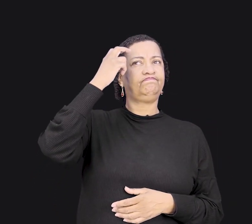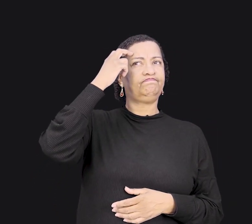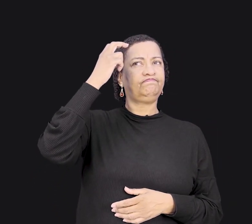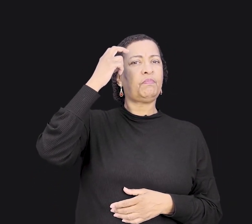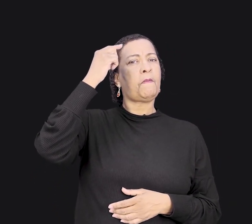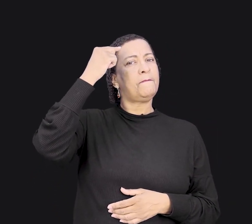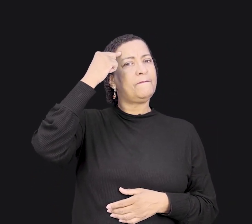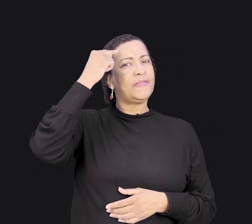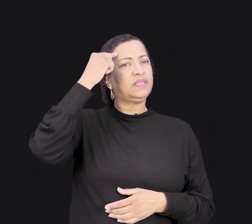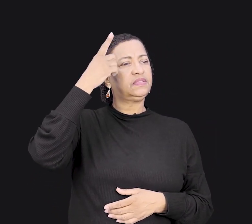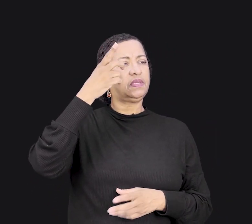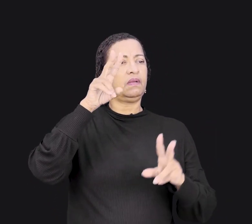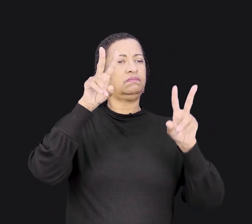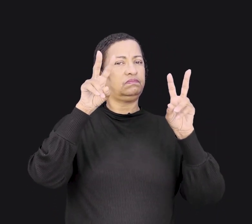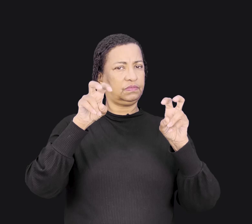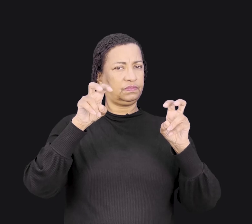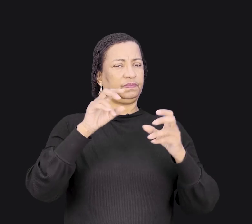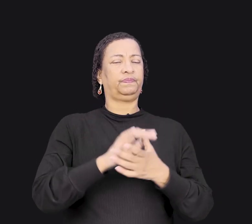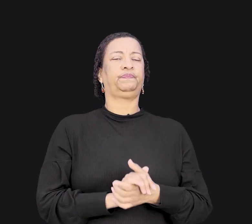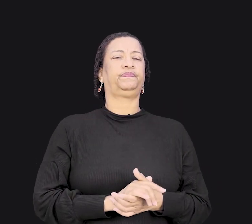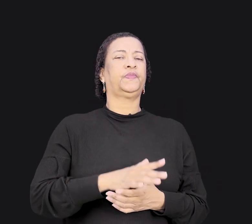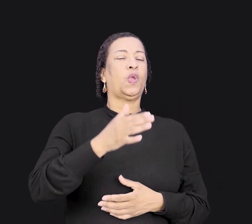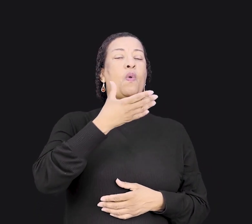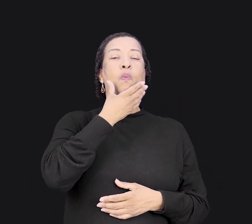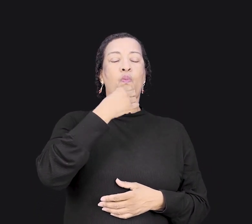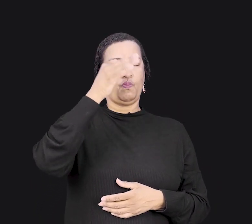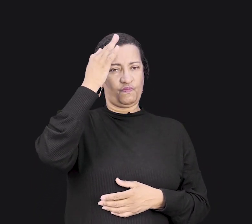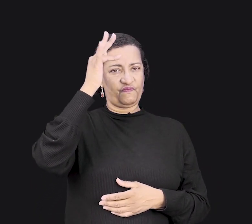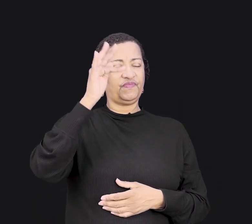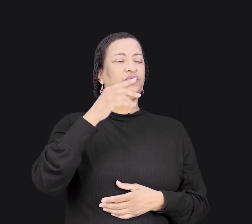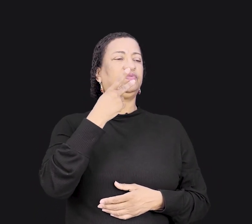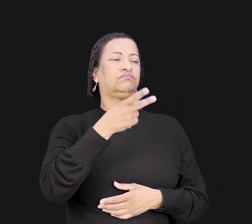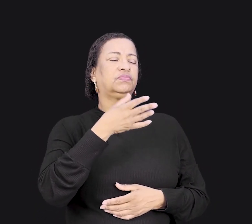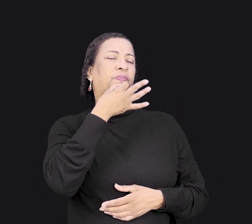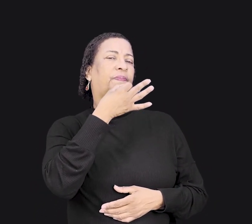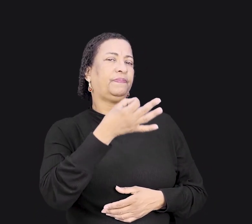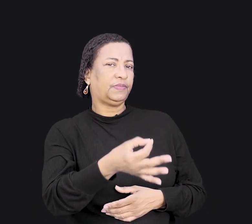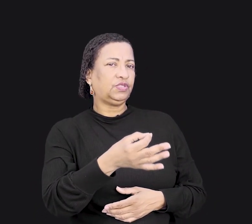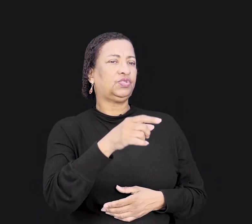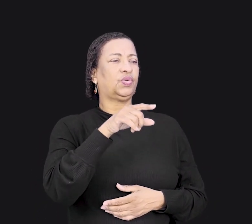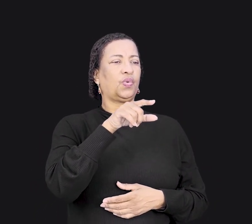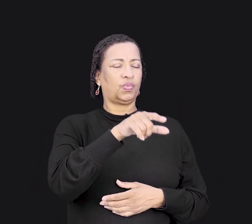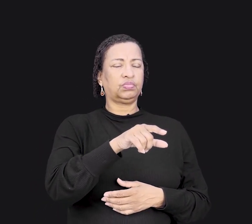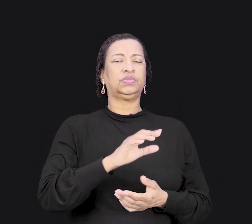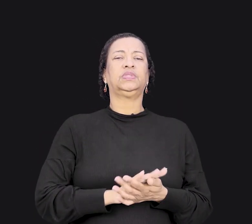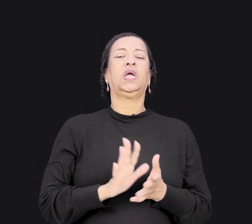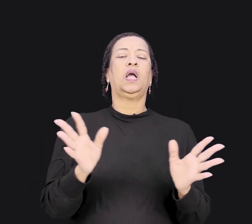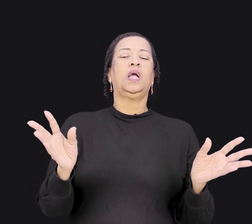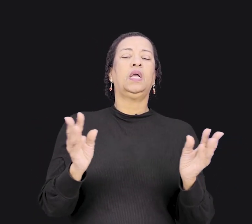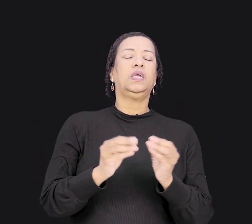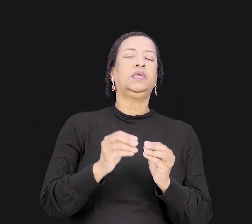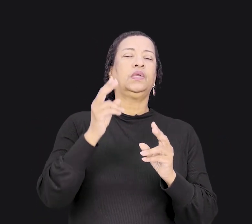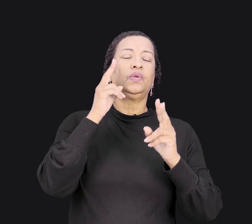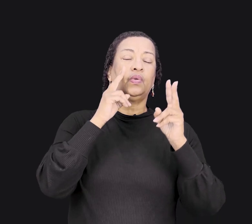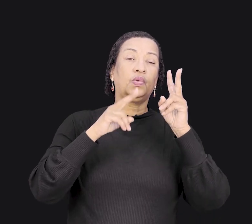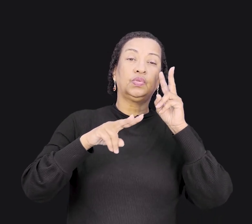isso. O filósofo dá sua opinião sobre a criação, reflete sobre o fenômeno e conclui com a visão agnóstica sobre o